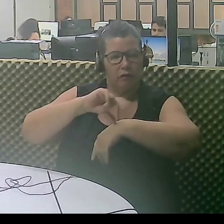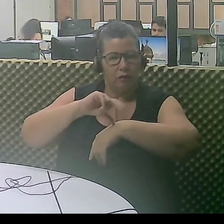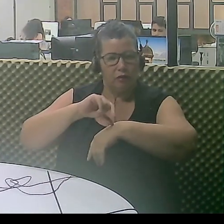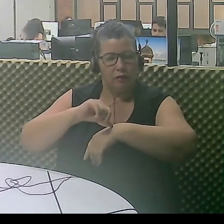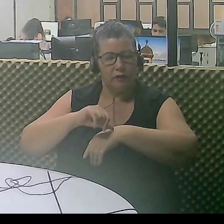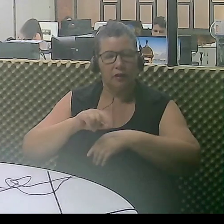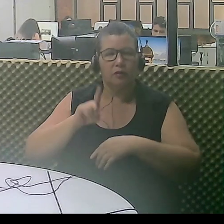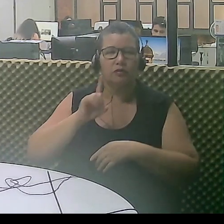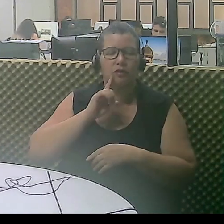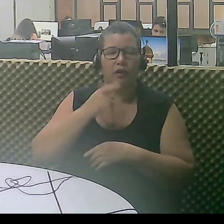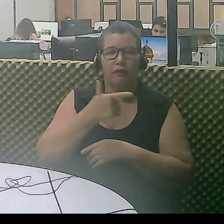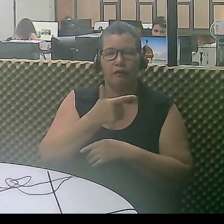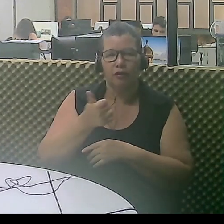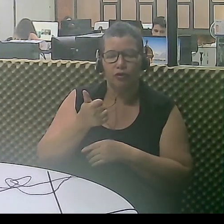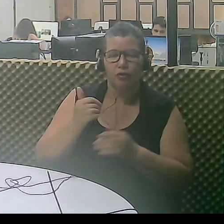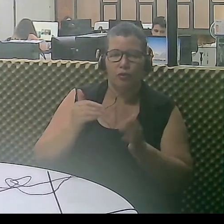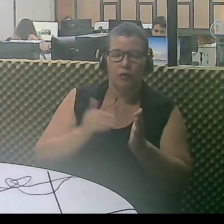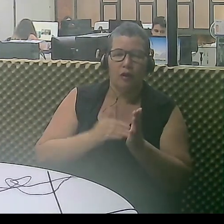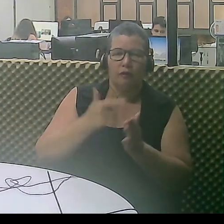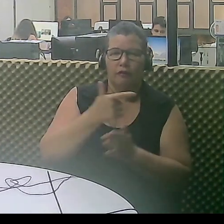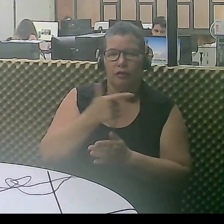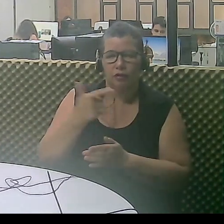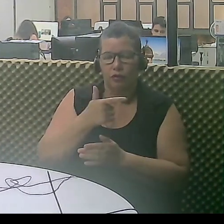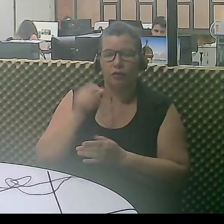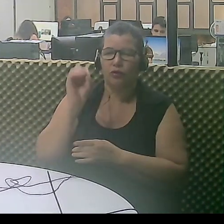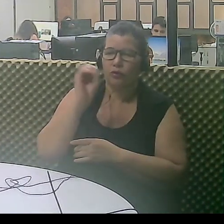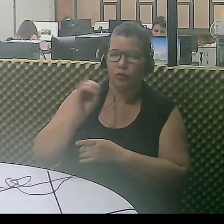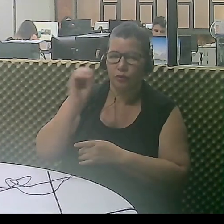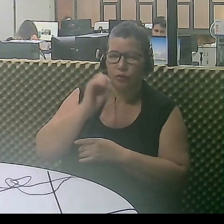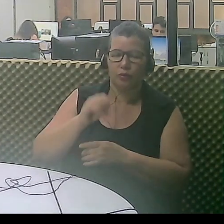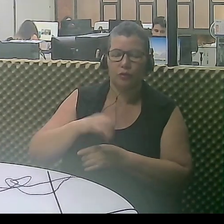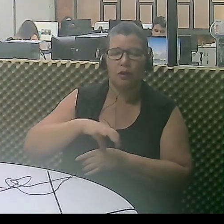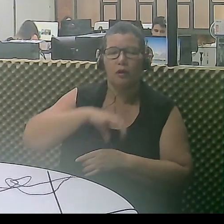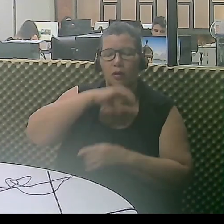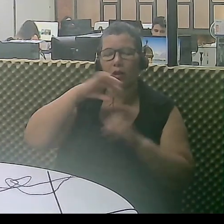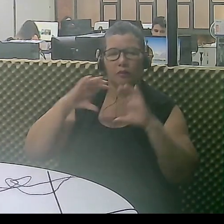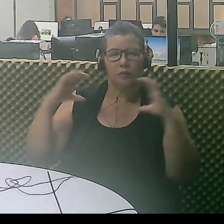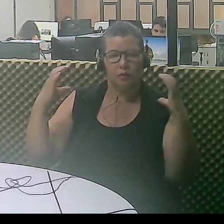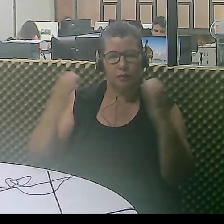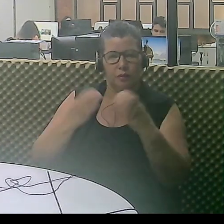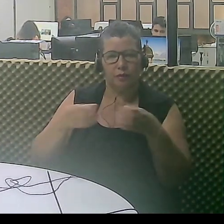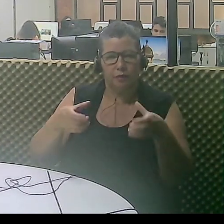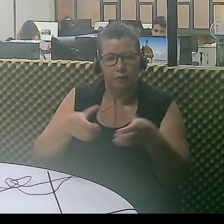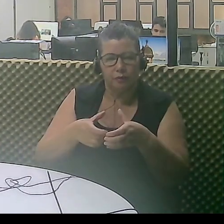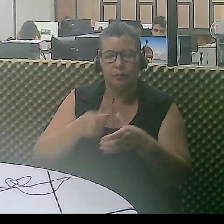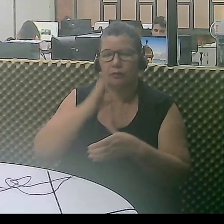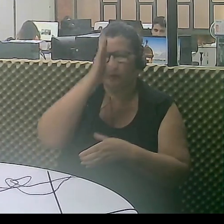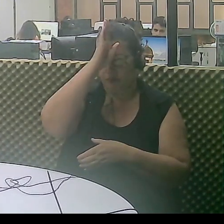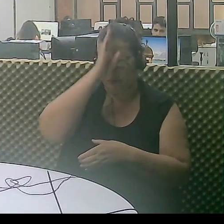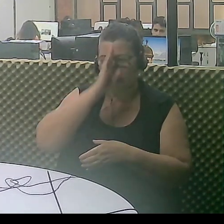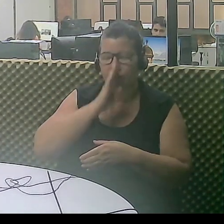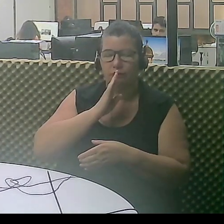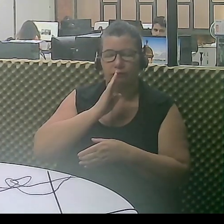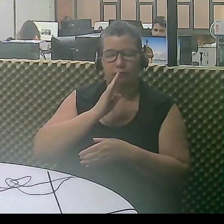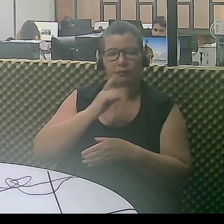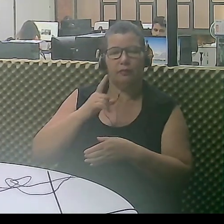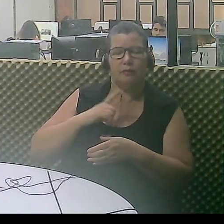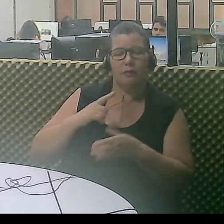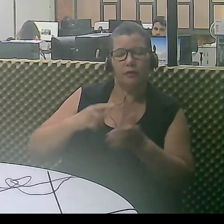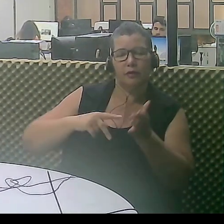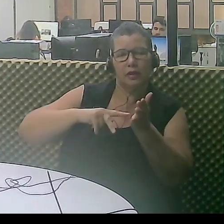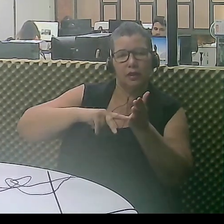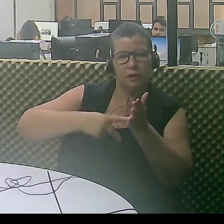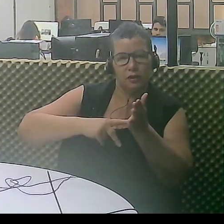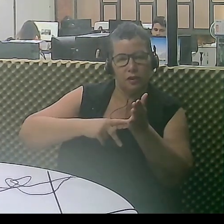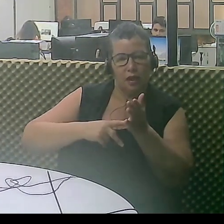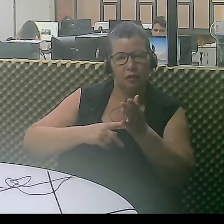pelos dias 21 e 22 de outubro na Arena Sabiazinho, sempre com entrada gratuita. Realizada pelo Sindicato da